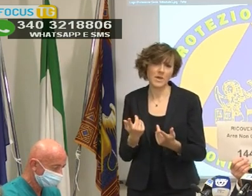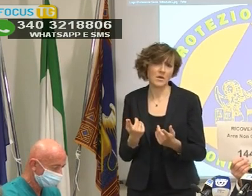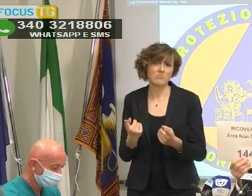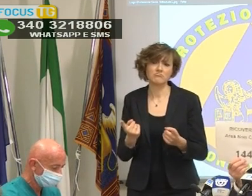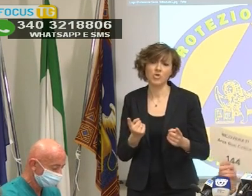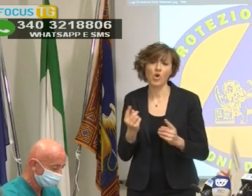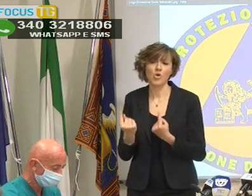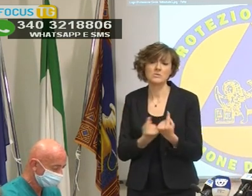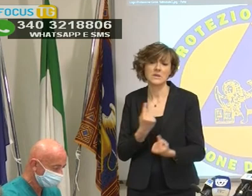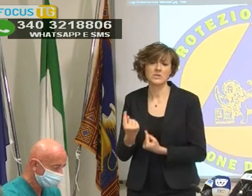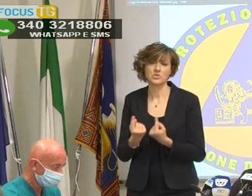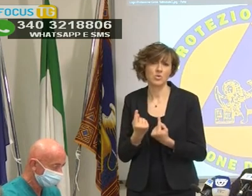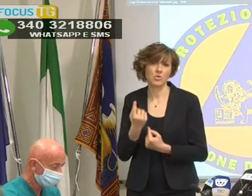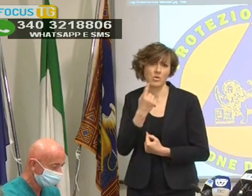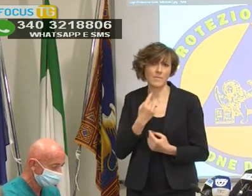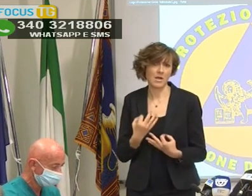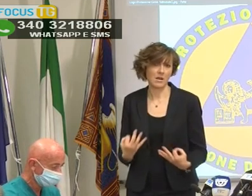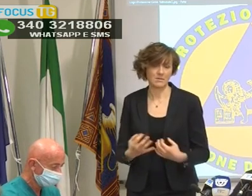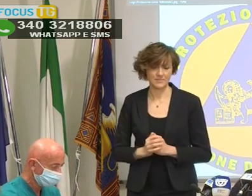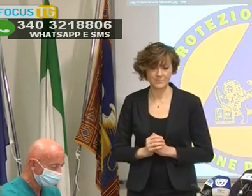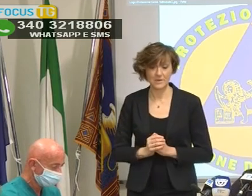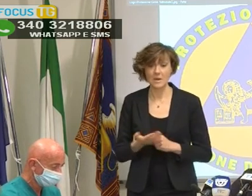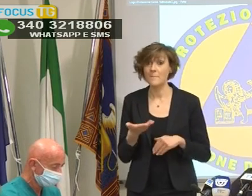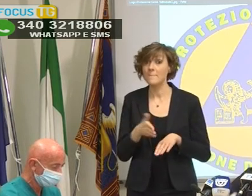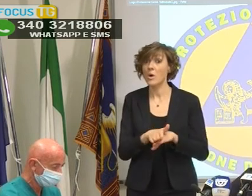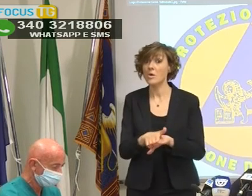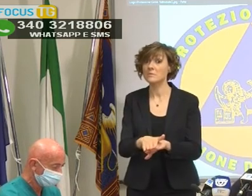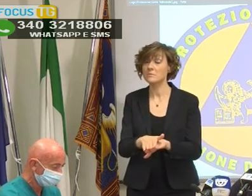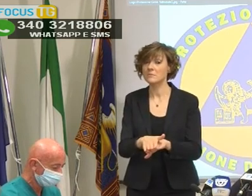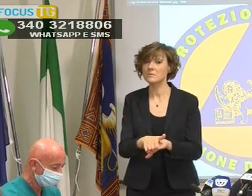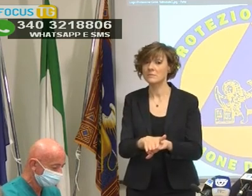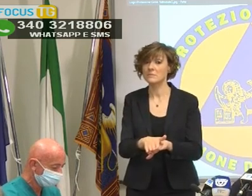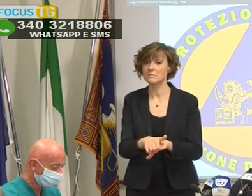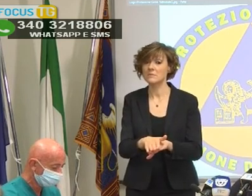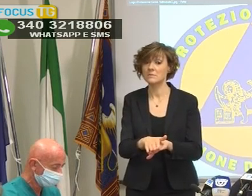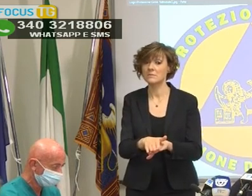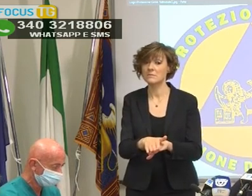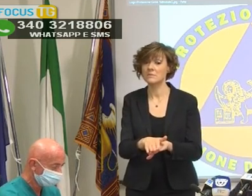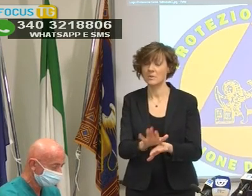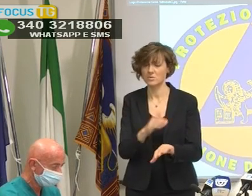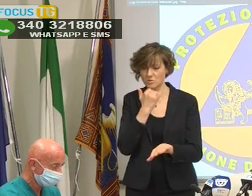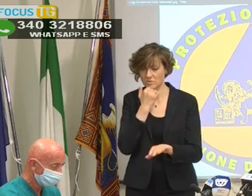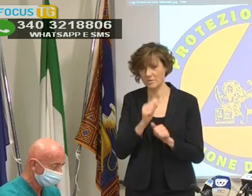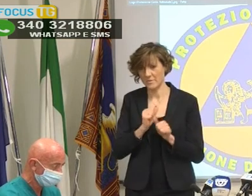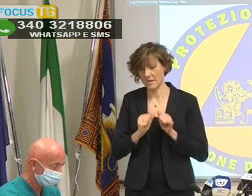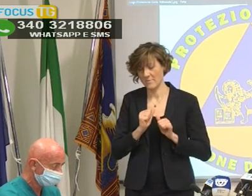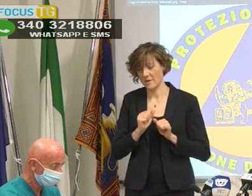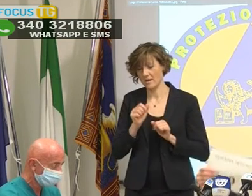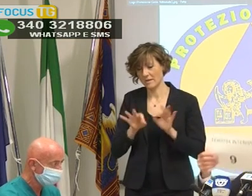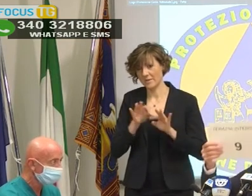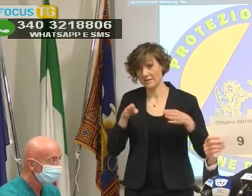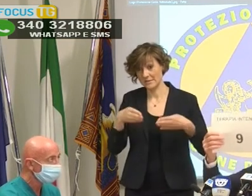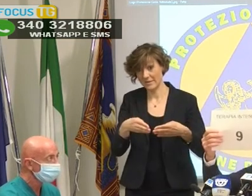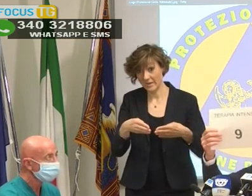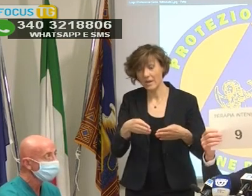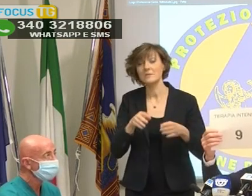un contesto di normalità. I morti sono, no scusate, prima di terapia intensiva,